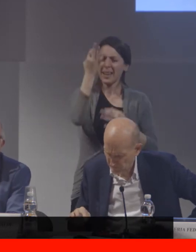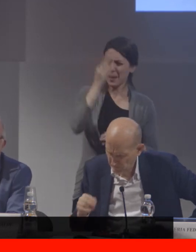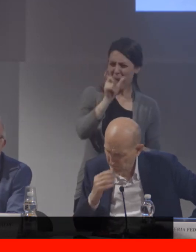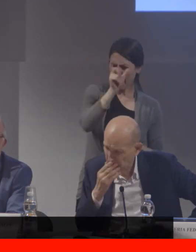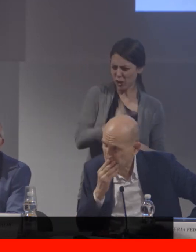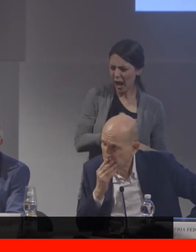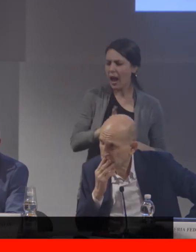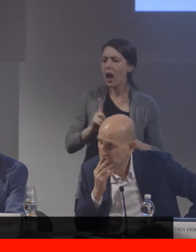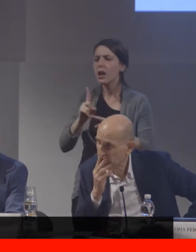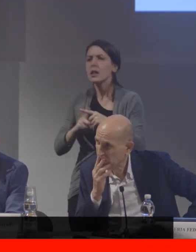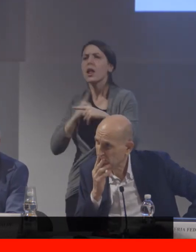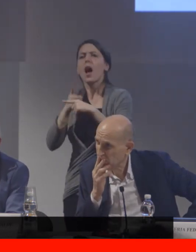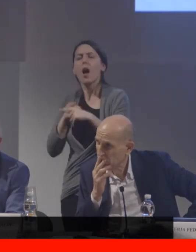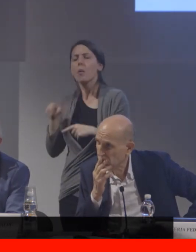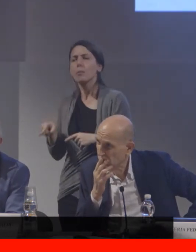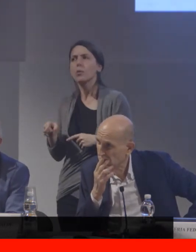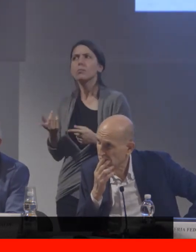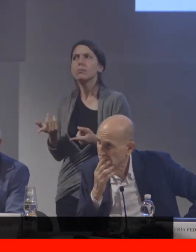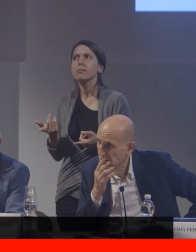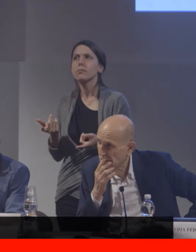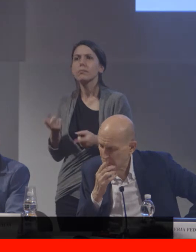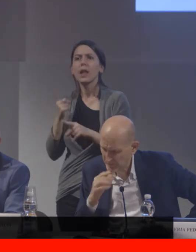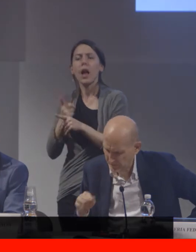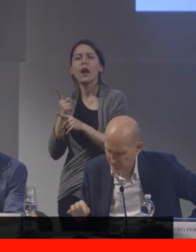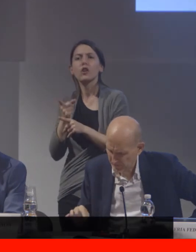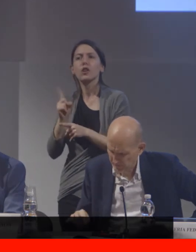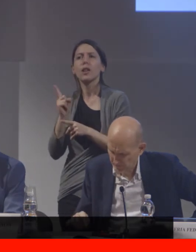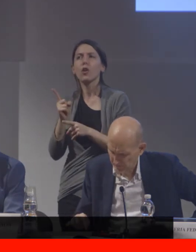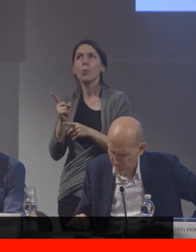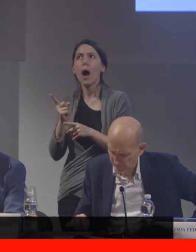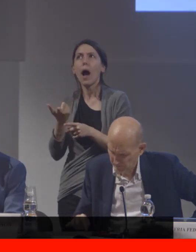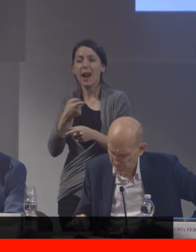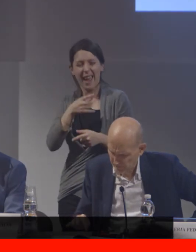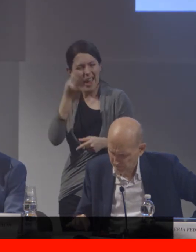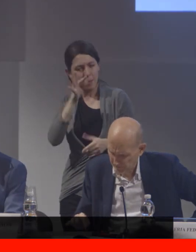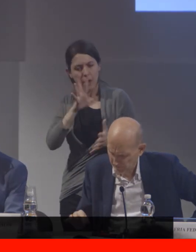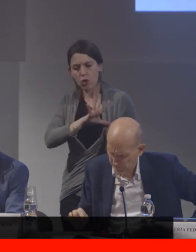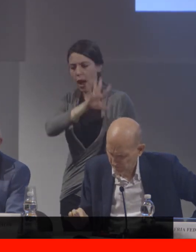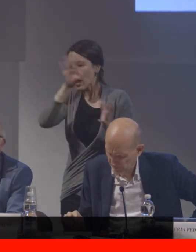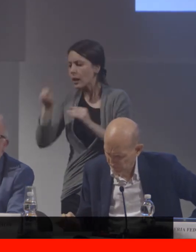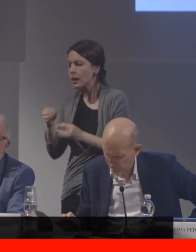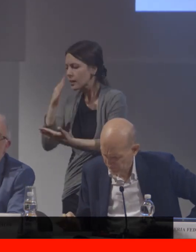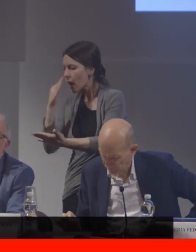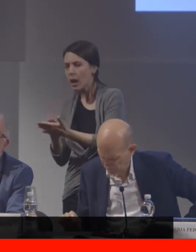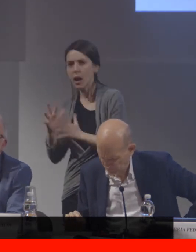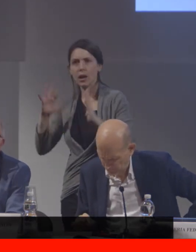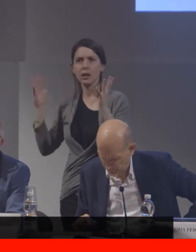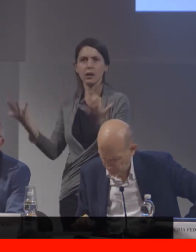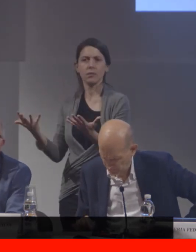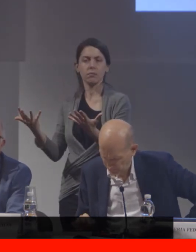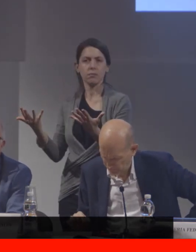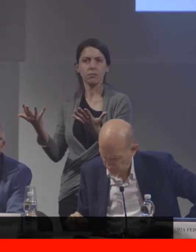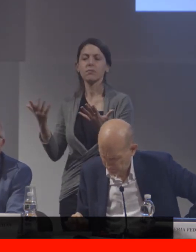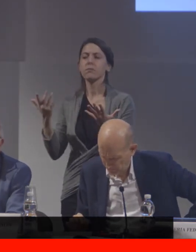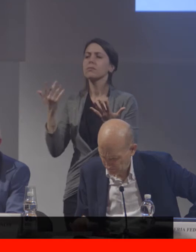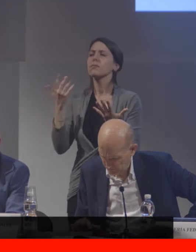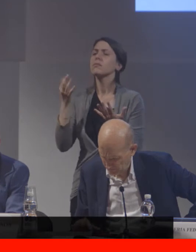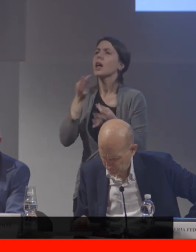specialismo con la necessità di contestualizzare le cose, con la necessità